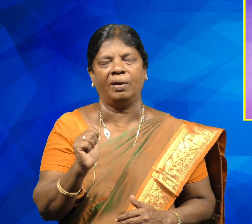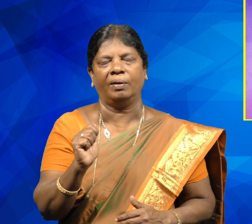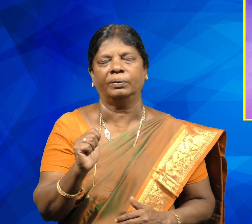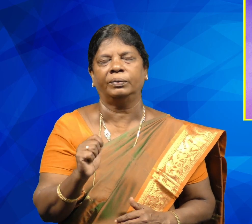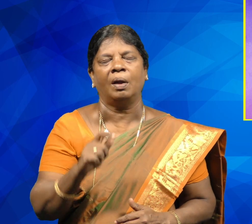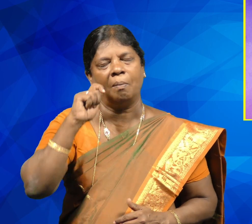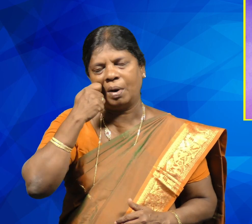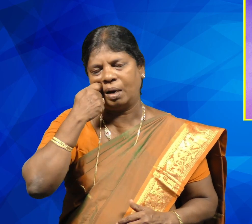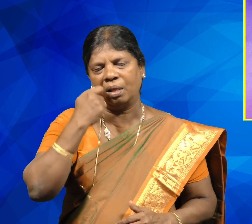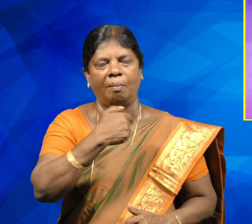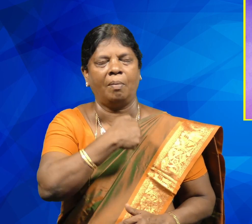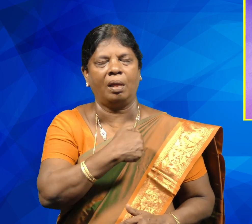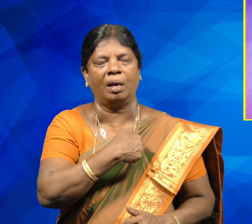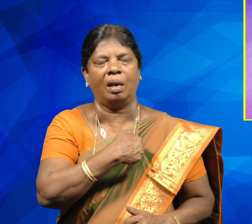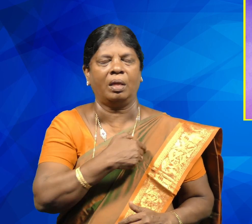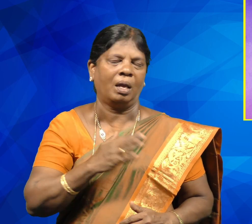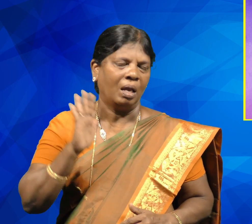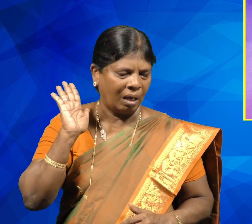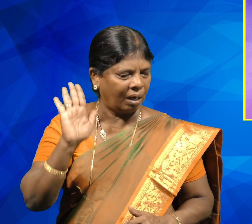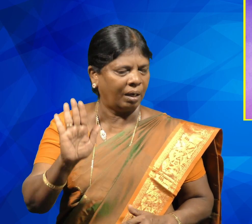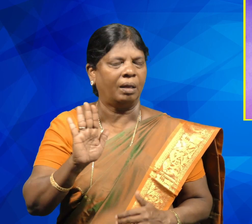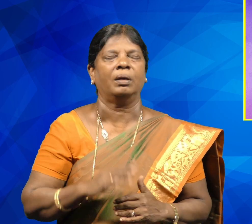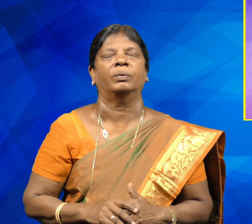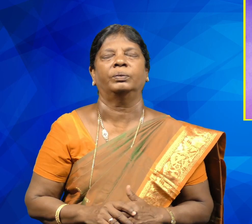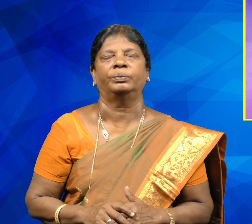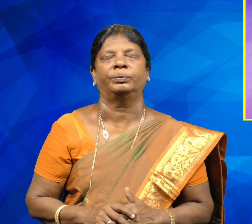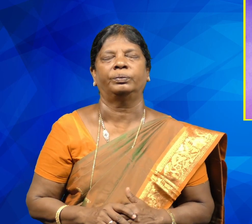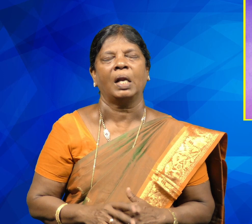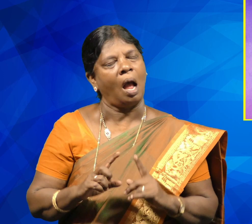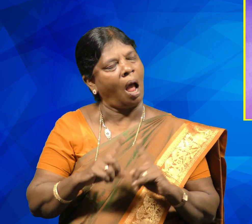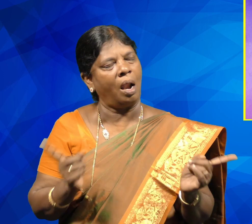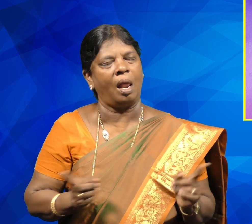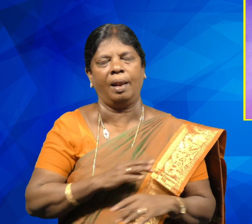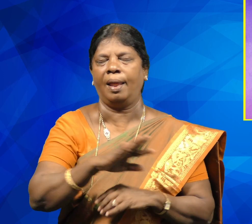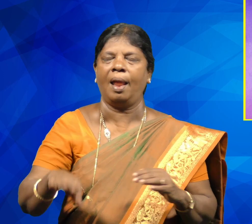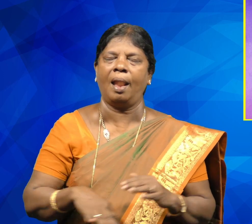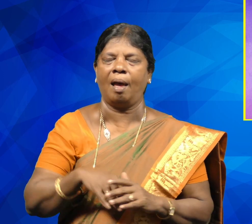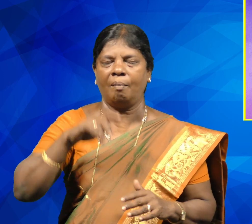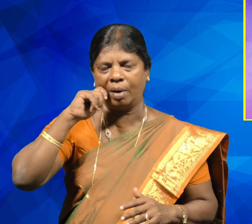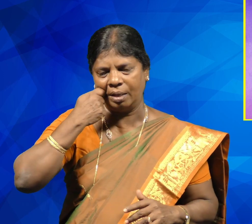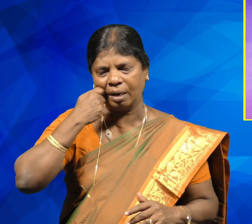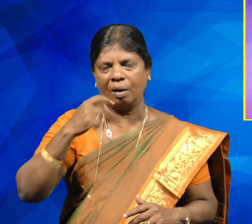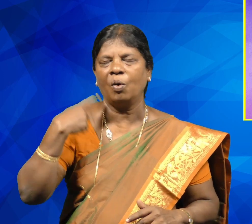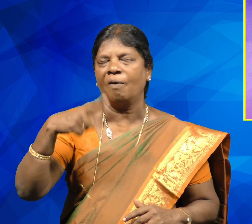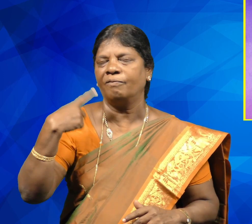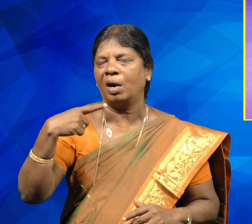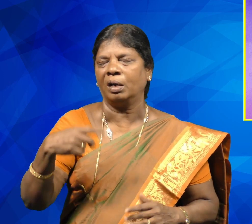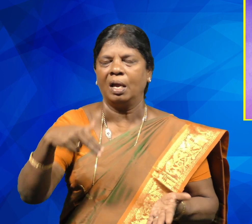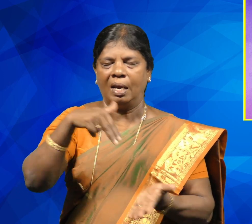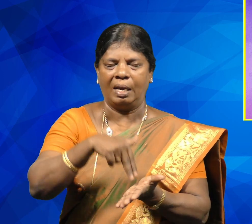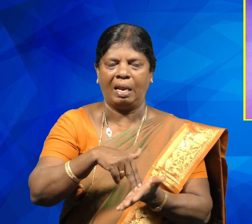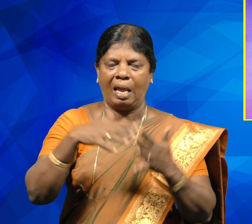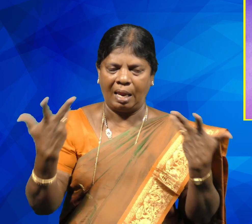ஏன் என்ற கேள்வி மனிதர்கள் மனதிலே ஓங்கி நிற்கிறது. ஆனால் எல்லா மனிதர்கள்